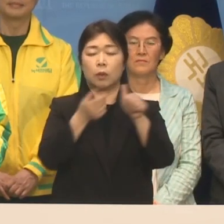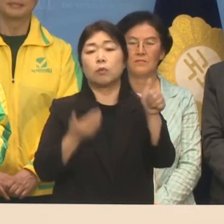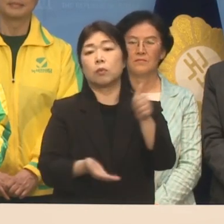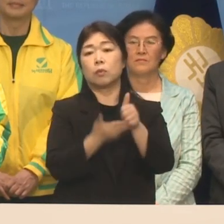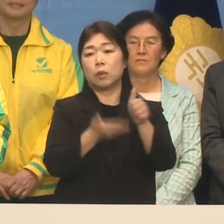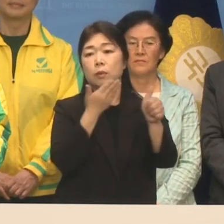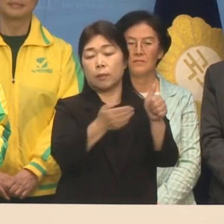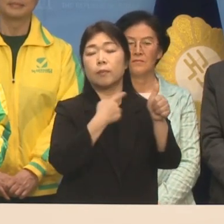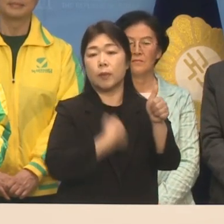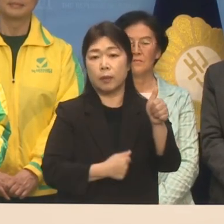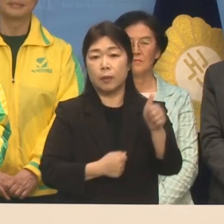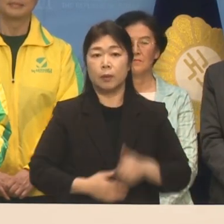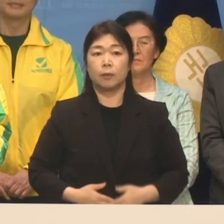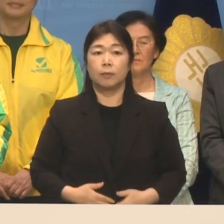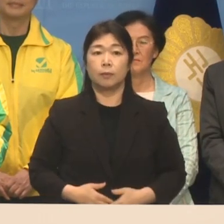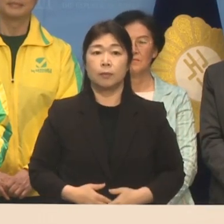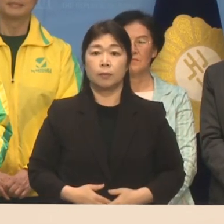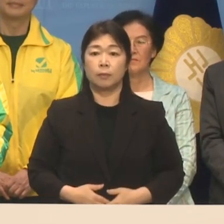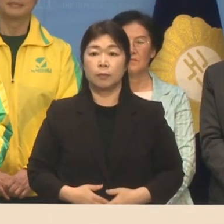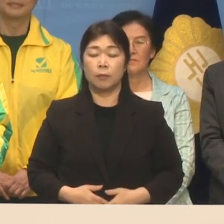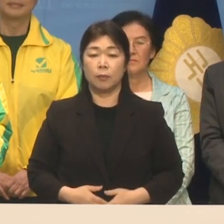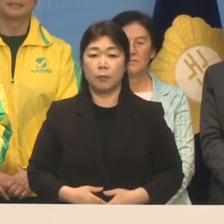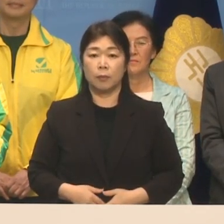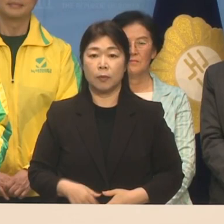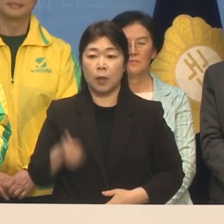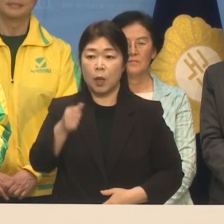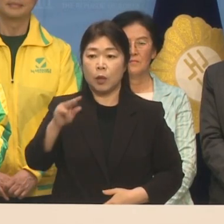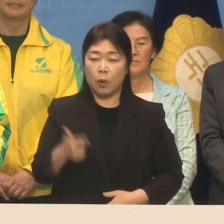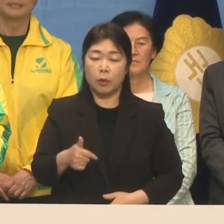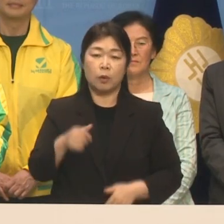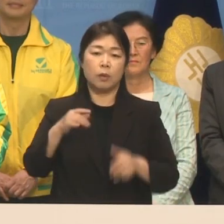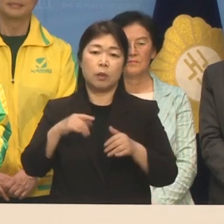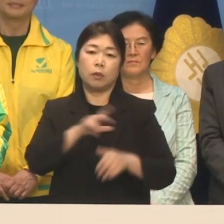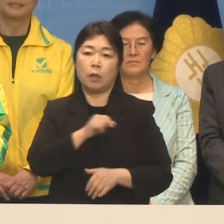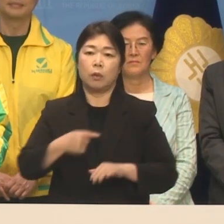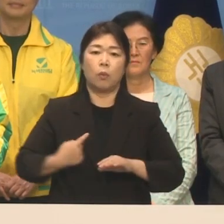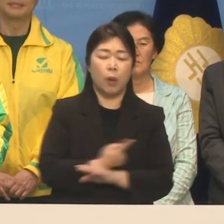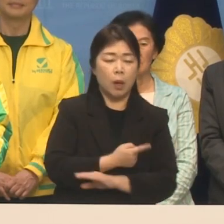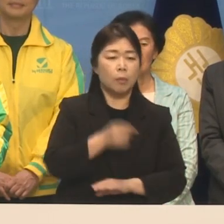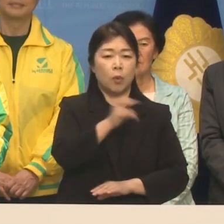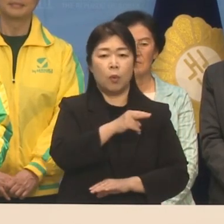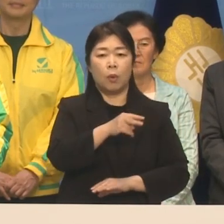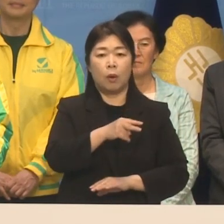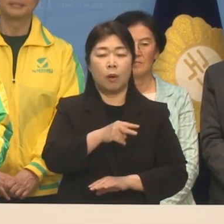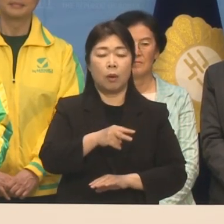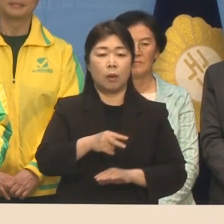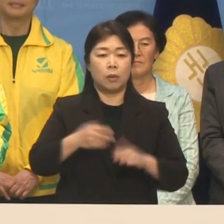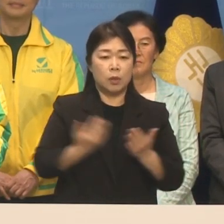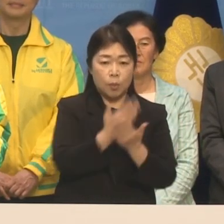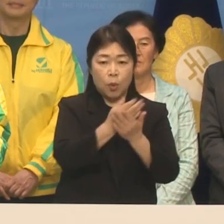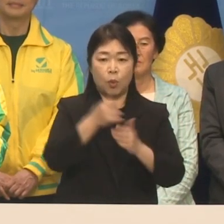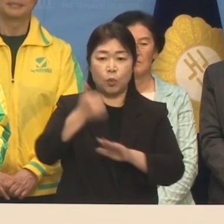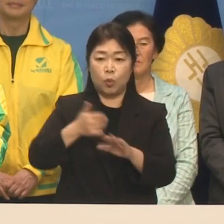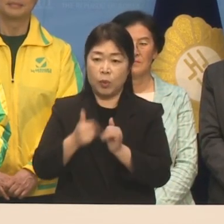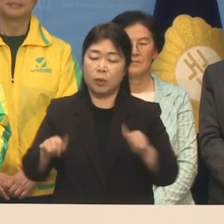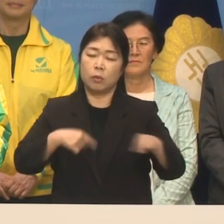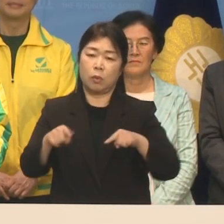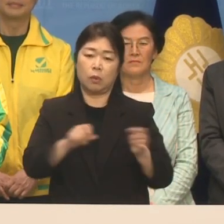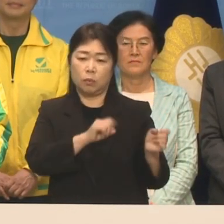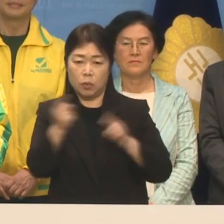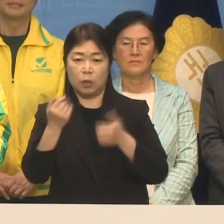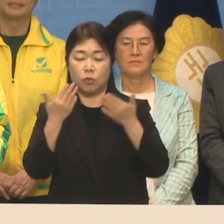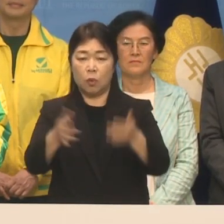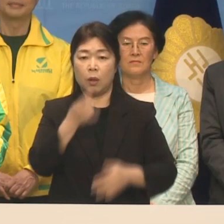공천한 정당입니다. 강기갑 현혜자 의원님 이후에 끊어졌던 진보적 농민 정치를 부활하고